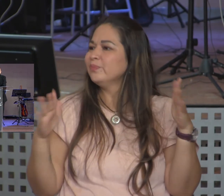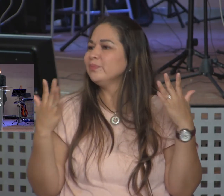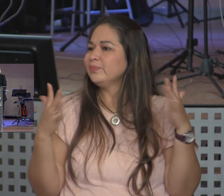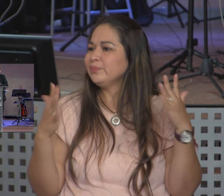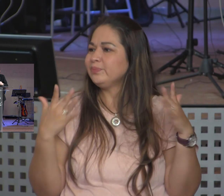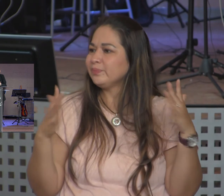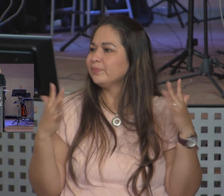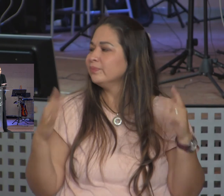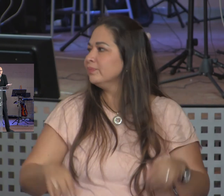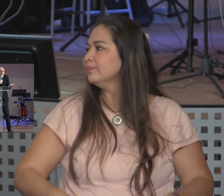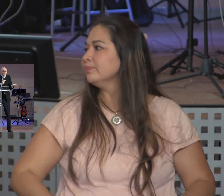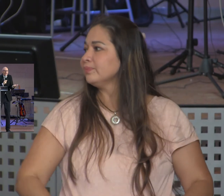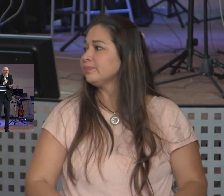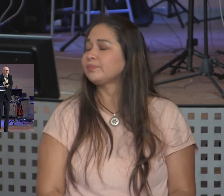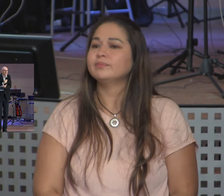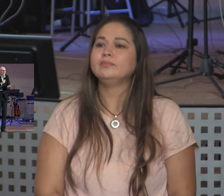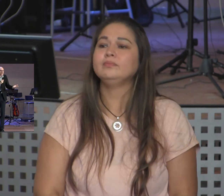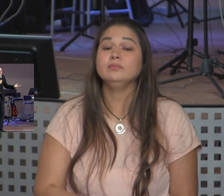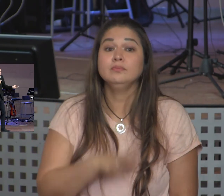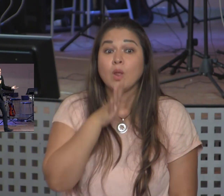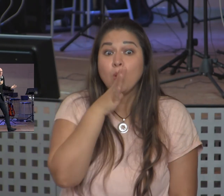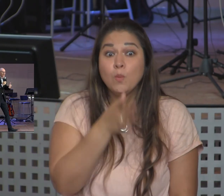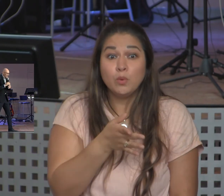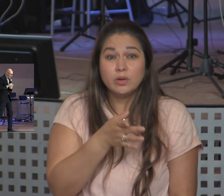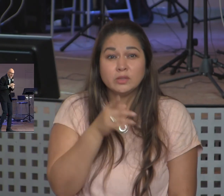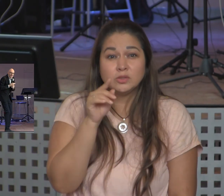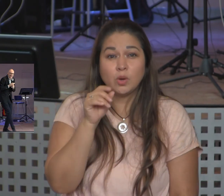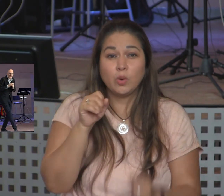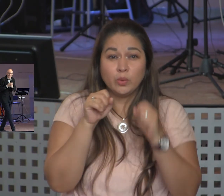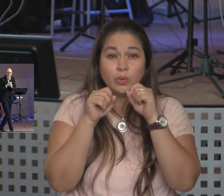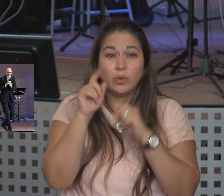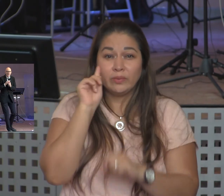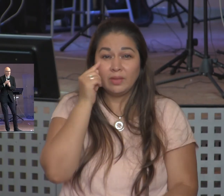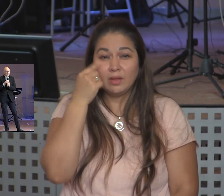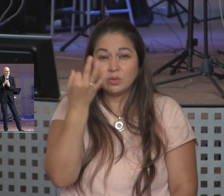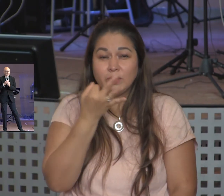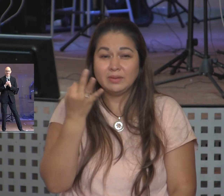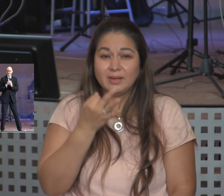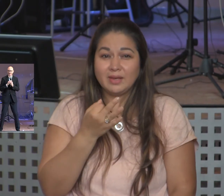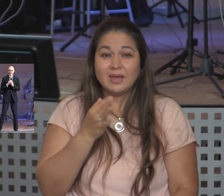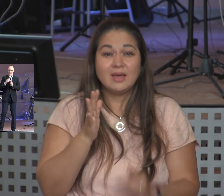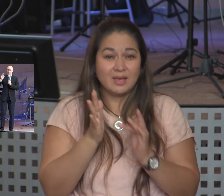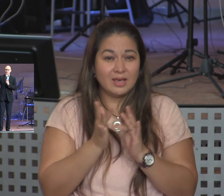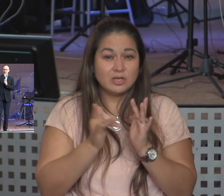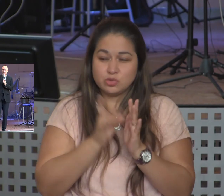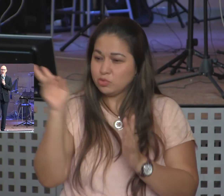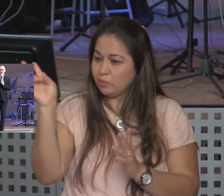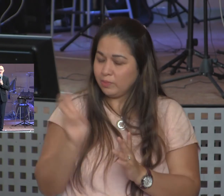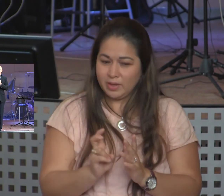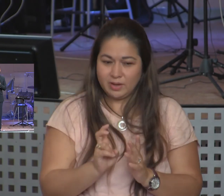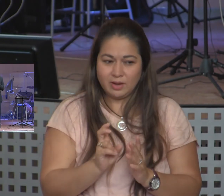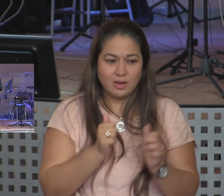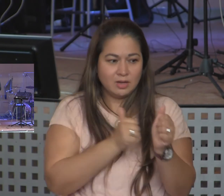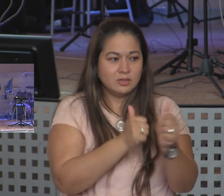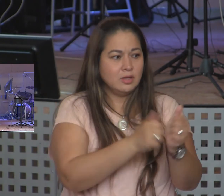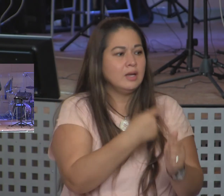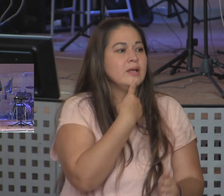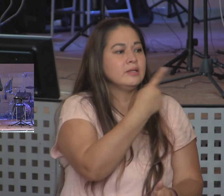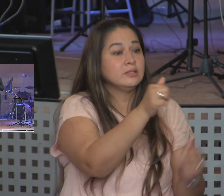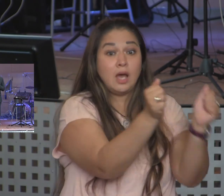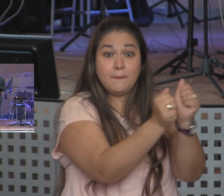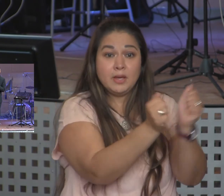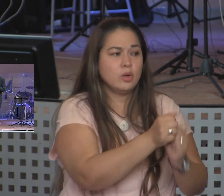Por eso es que Él, te has dado cuenta, Él no les pidió a sus discípulos. Cuando Él llega, simplemente le dice: Pedro,